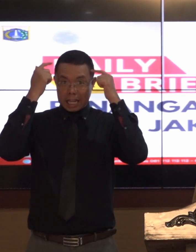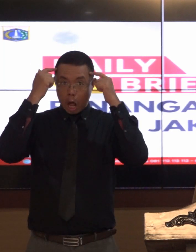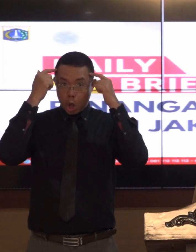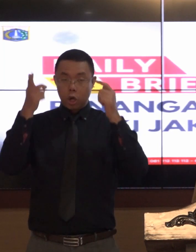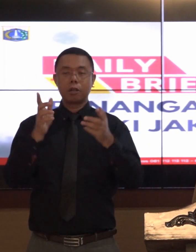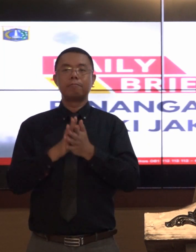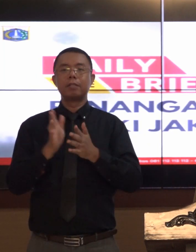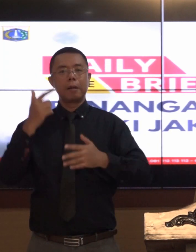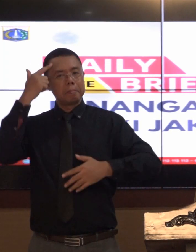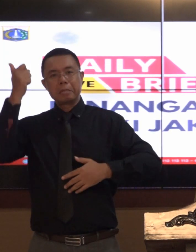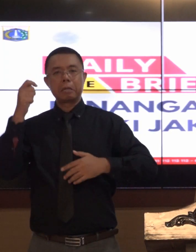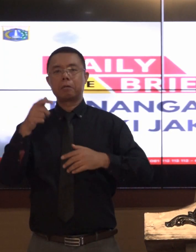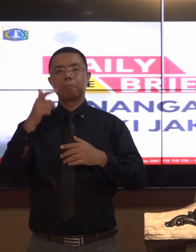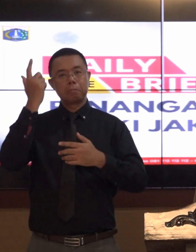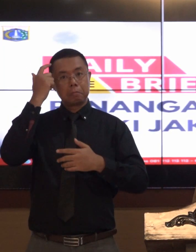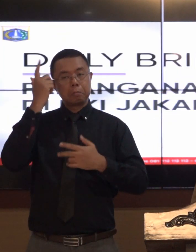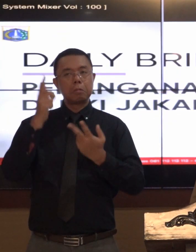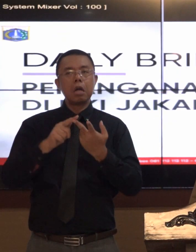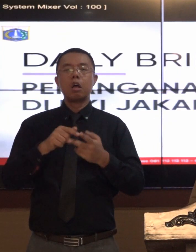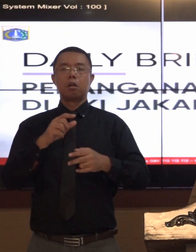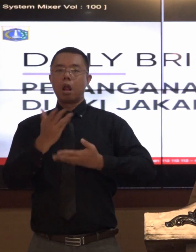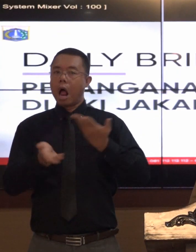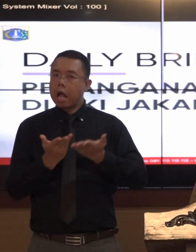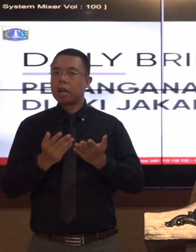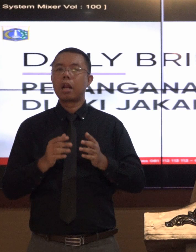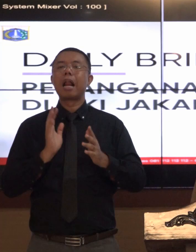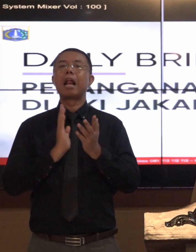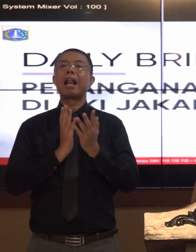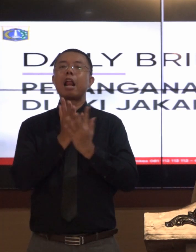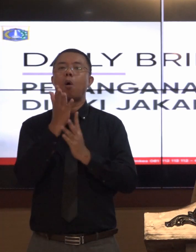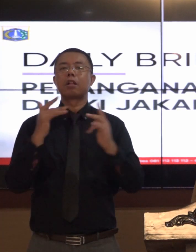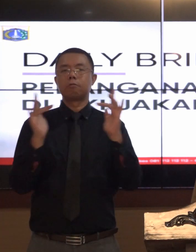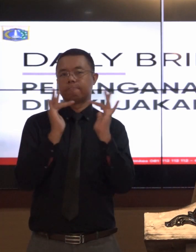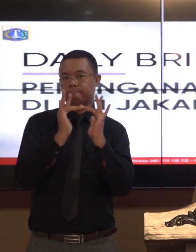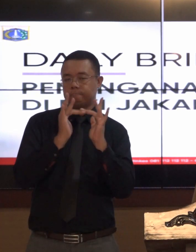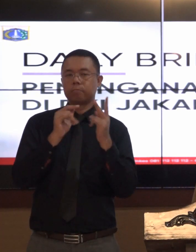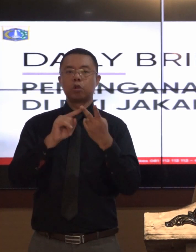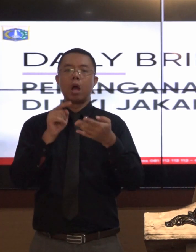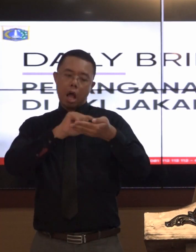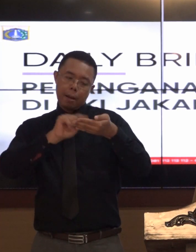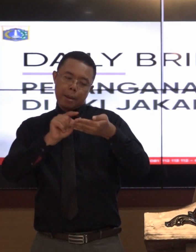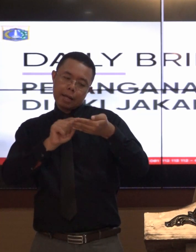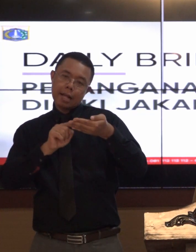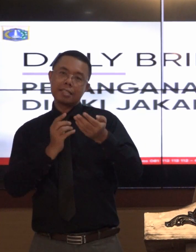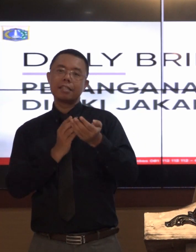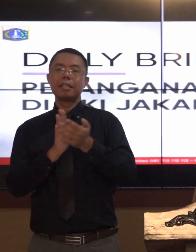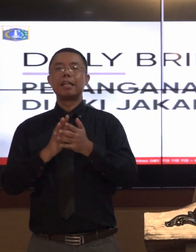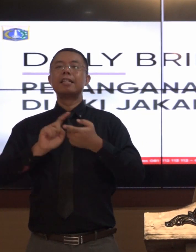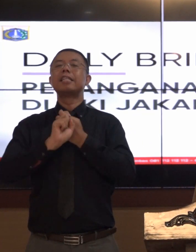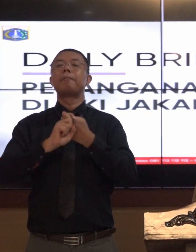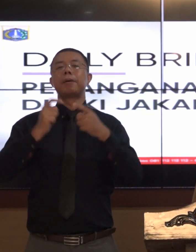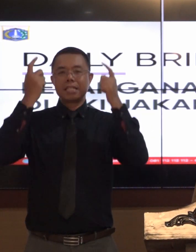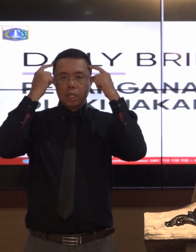yang ahli dibidangnya selain layanan pendampingan online layanan aplikasi sahabat jiwa untuk masyarakat yang